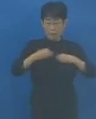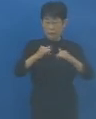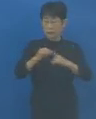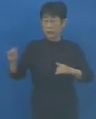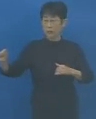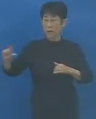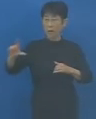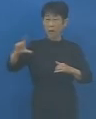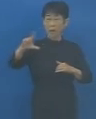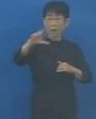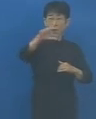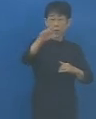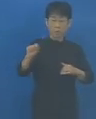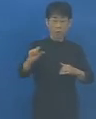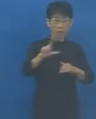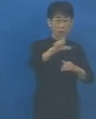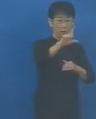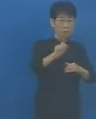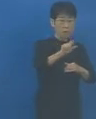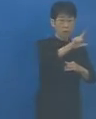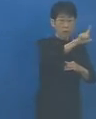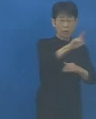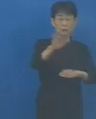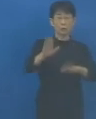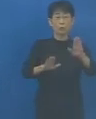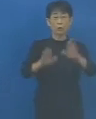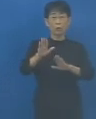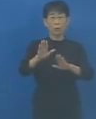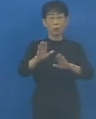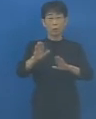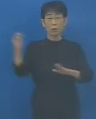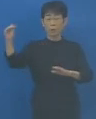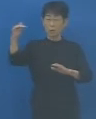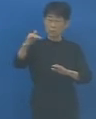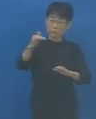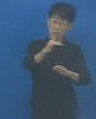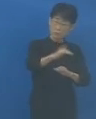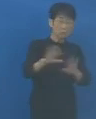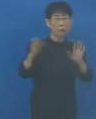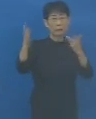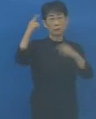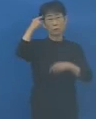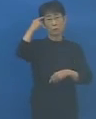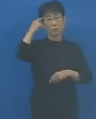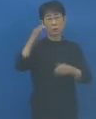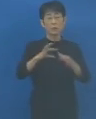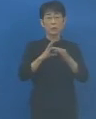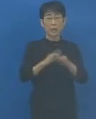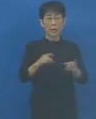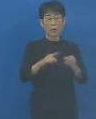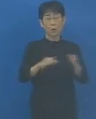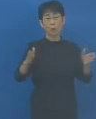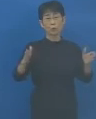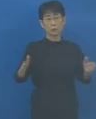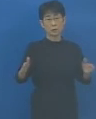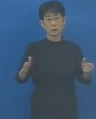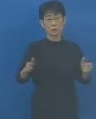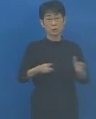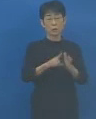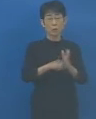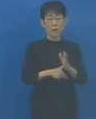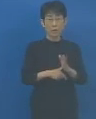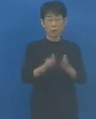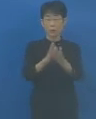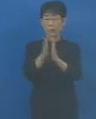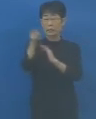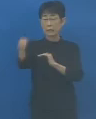分止まらないと言われます。ですから、今年についても残念ながらですね、県外との往